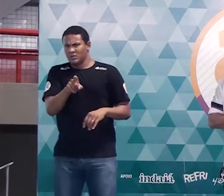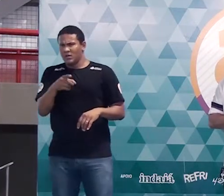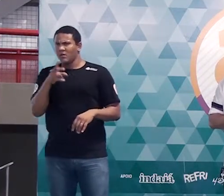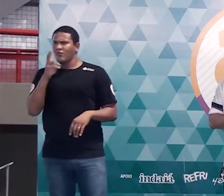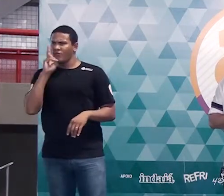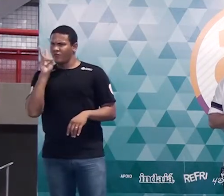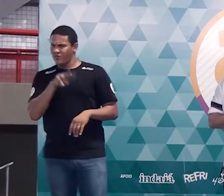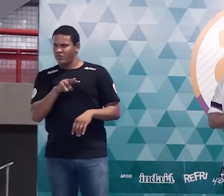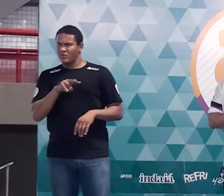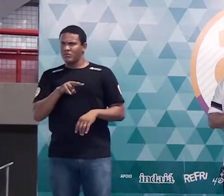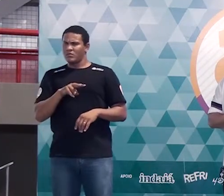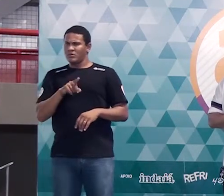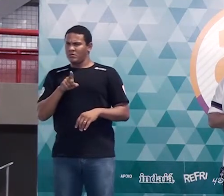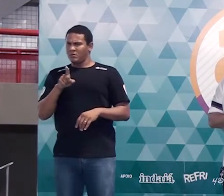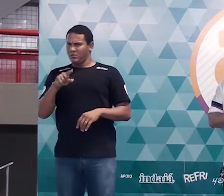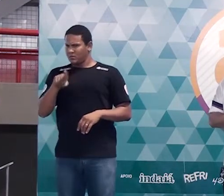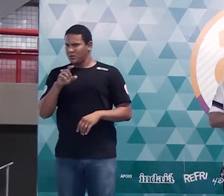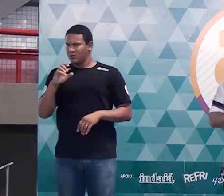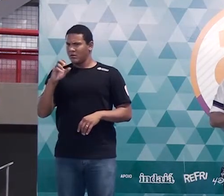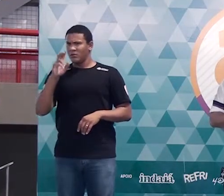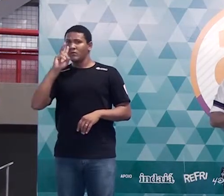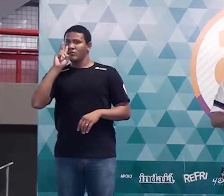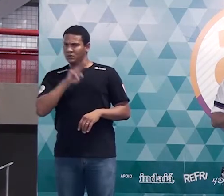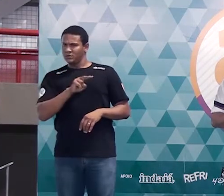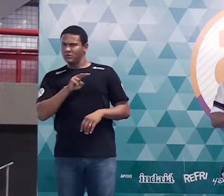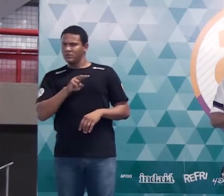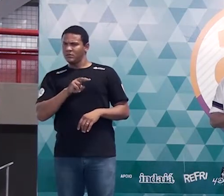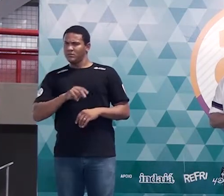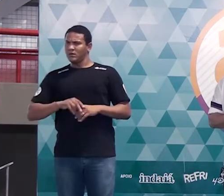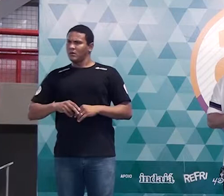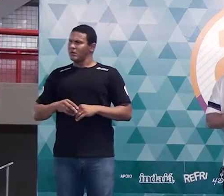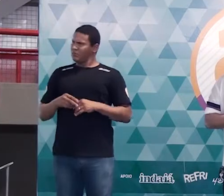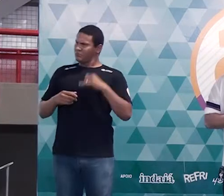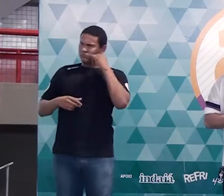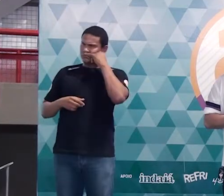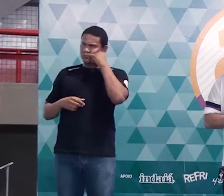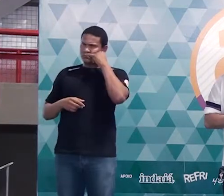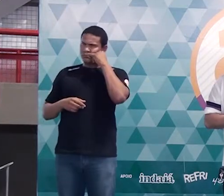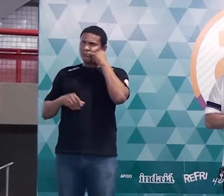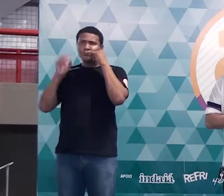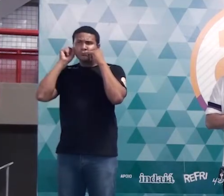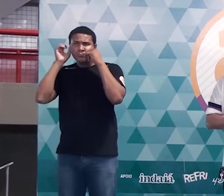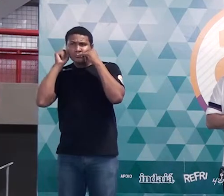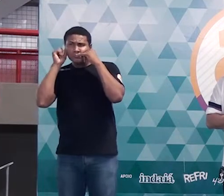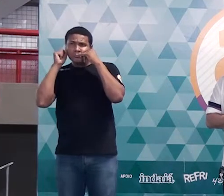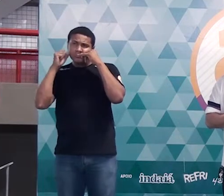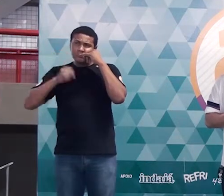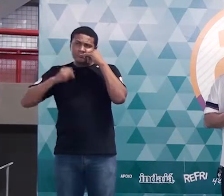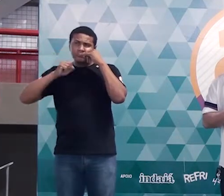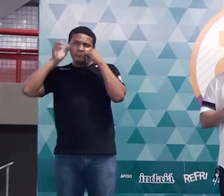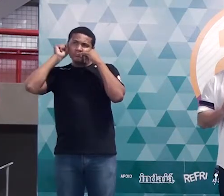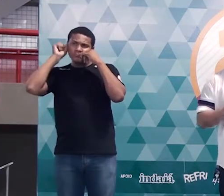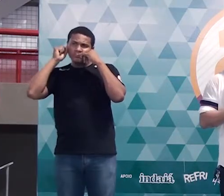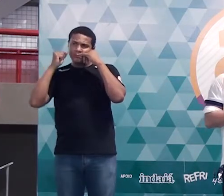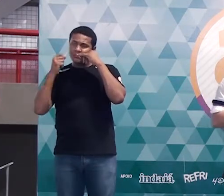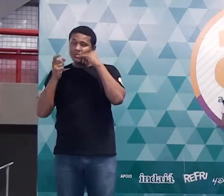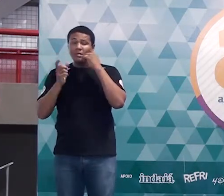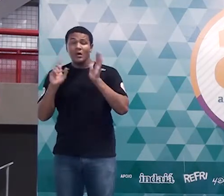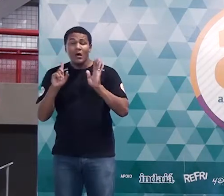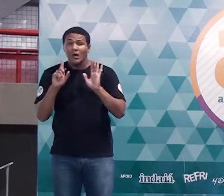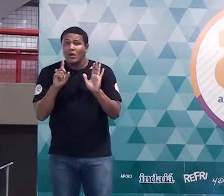ouviu? Você ouviu? Ela diz, estou ouvindo. Eu digo, eu